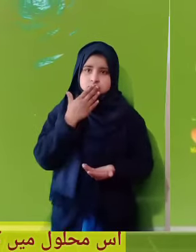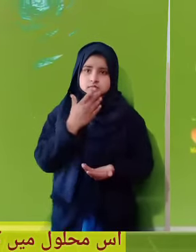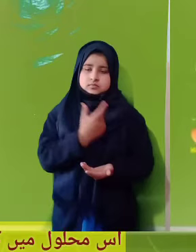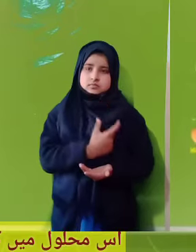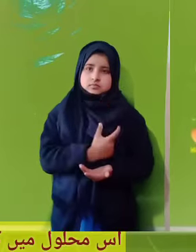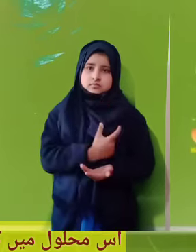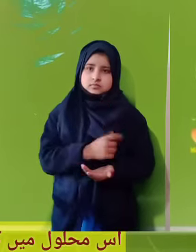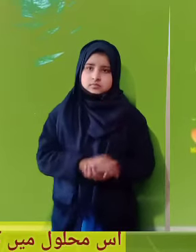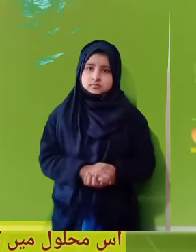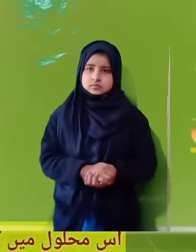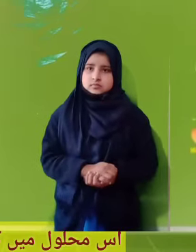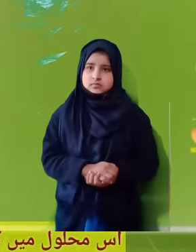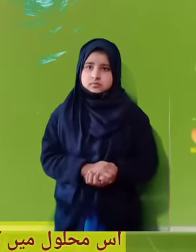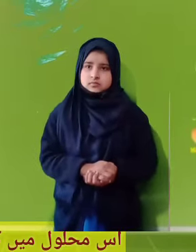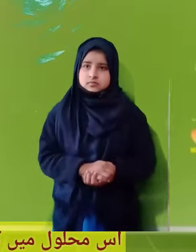हैं?